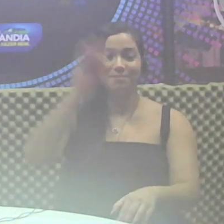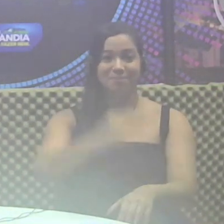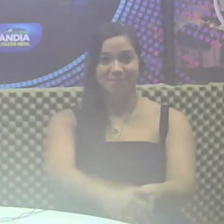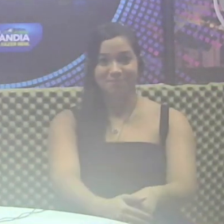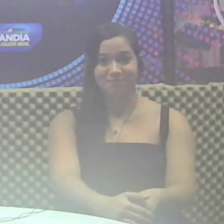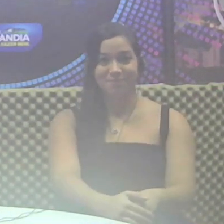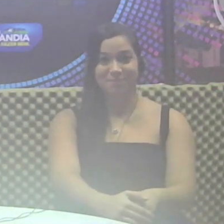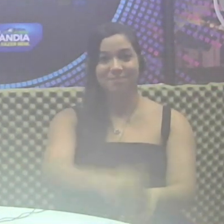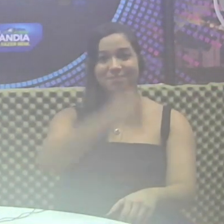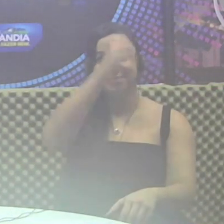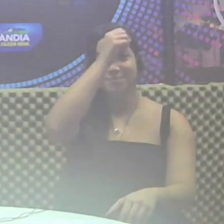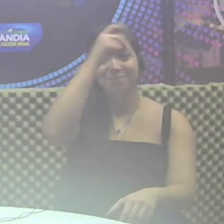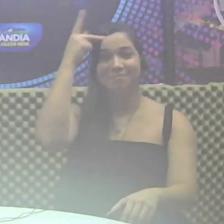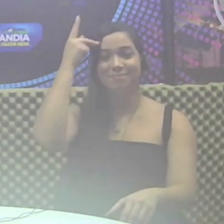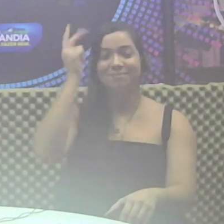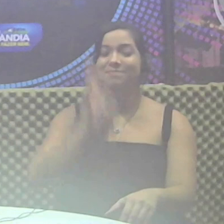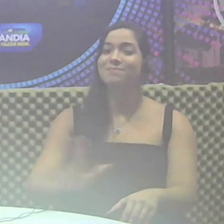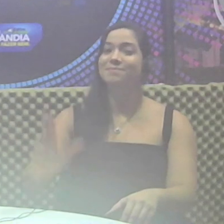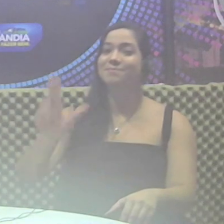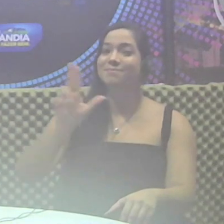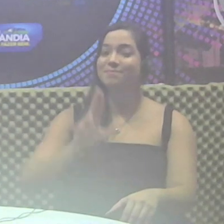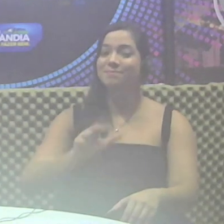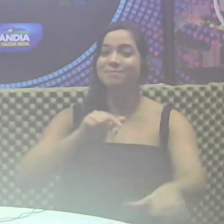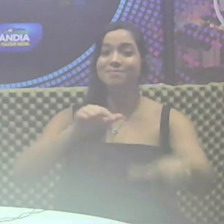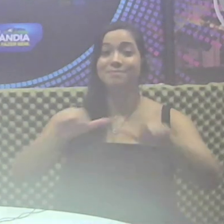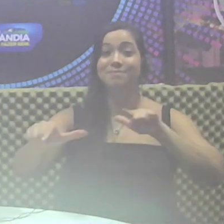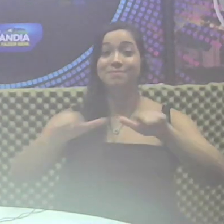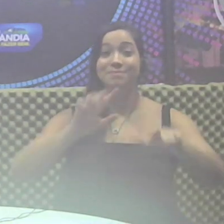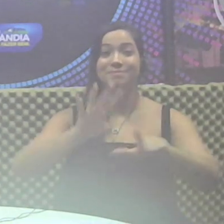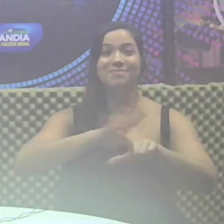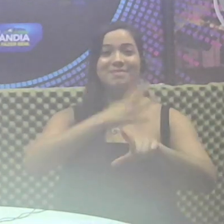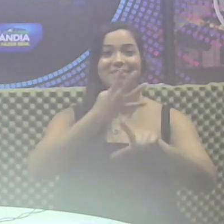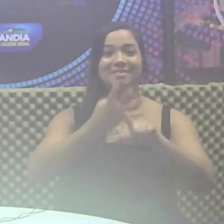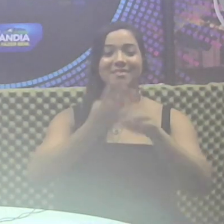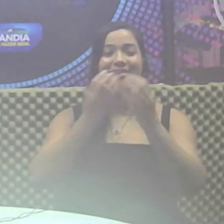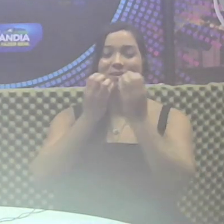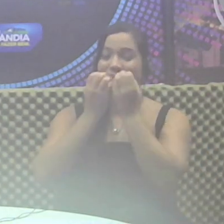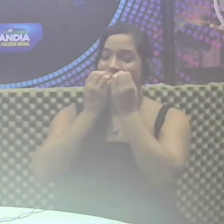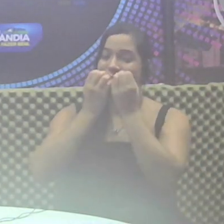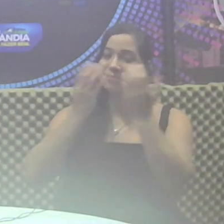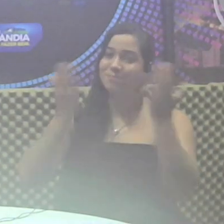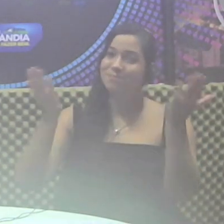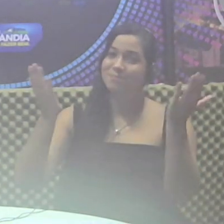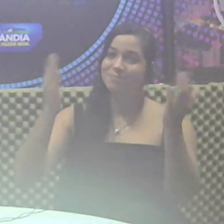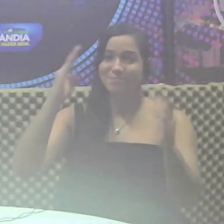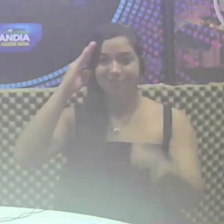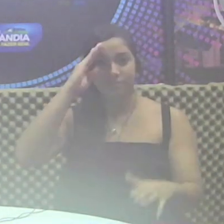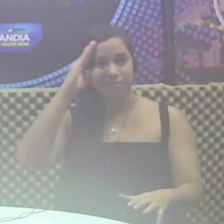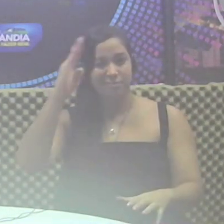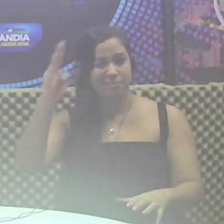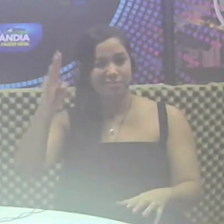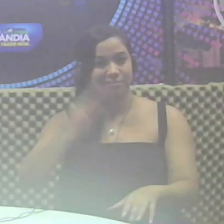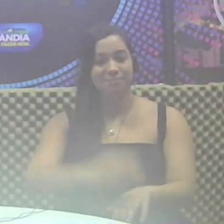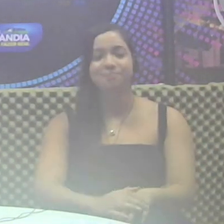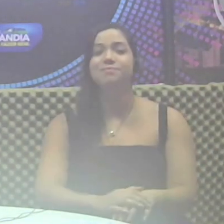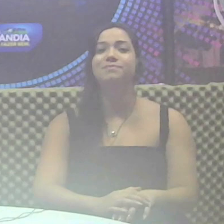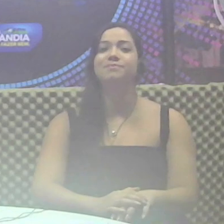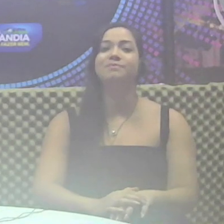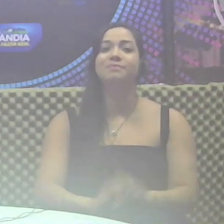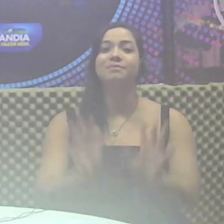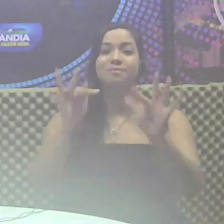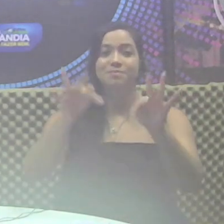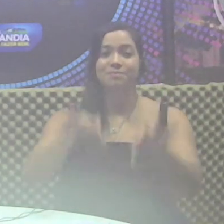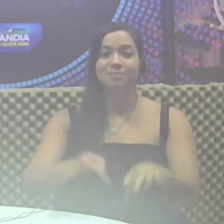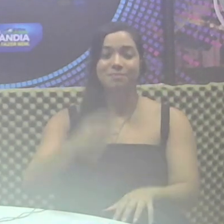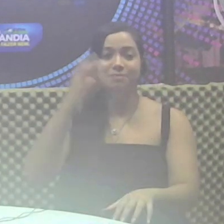Túlio de Castro Kalimann. Prefeitura de Uberlândia. Fazer mais, fazer bem. Até a próxima.